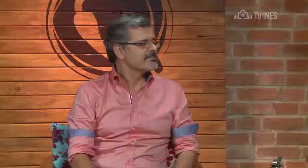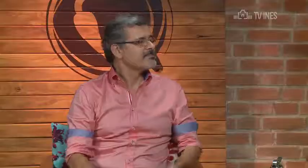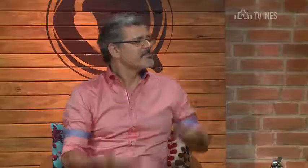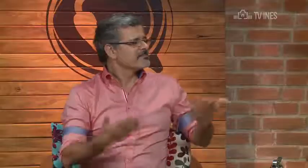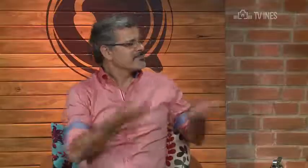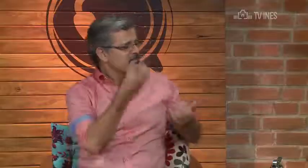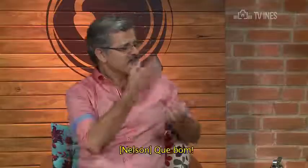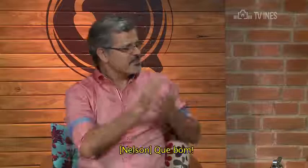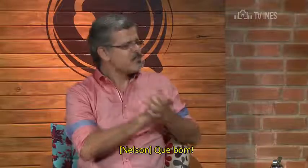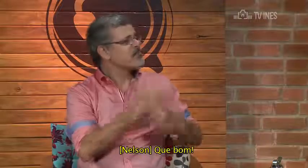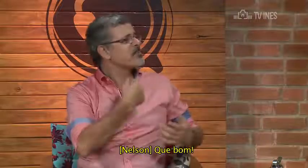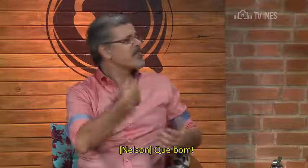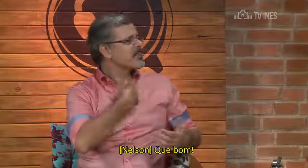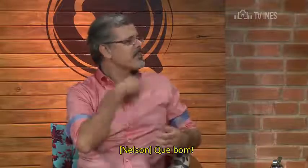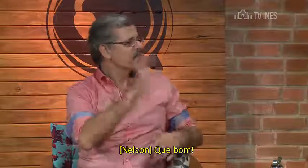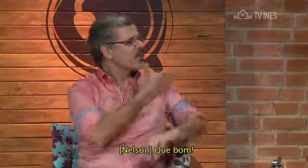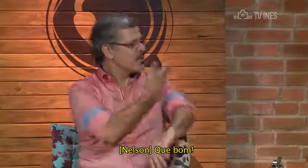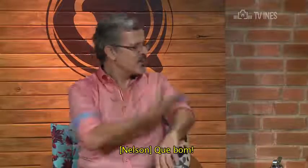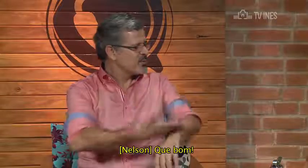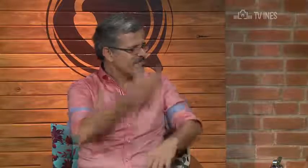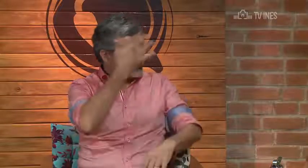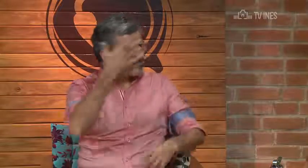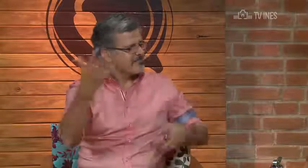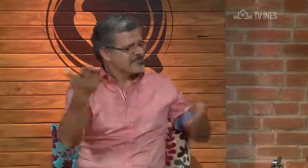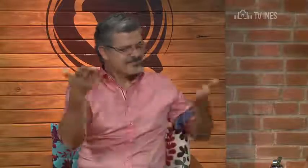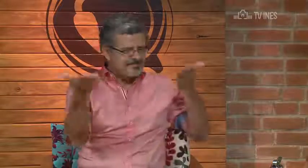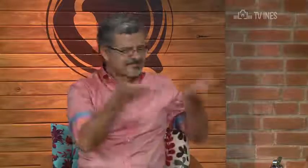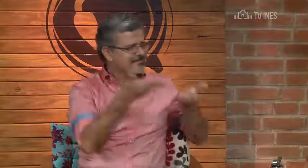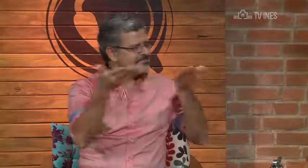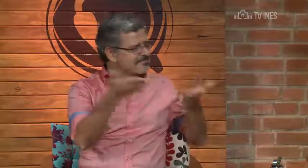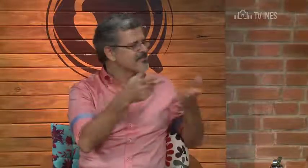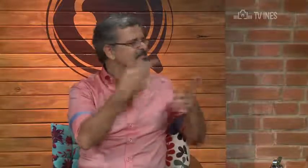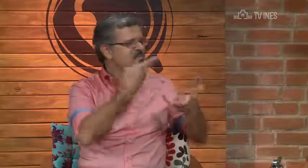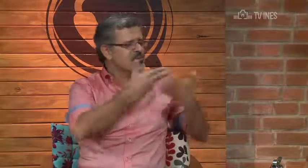né? Que bom!